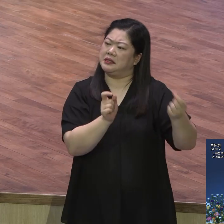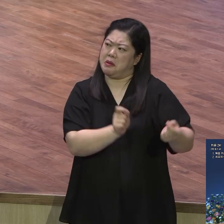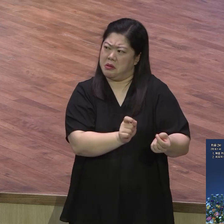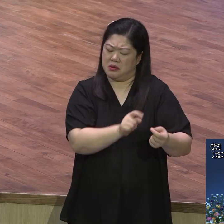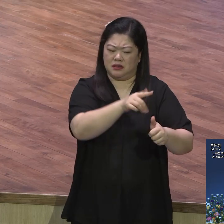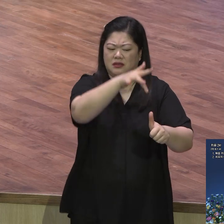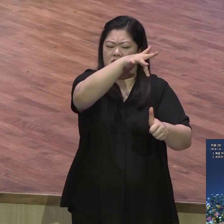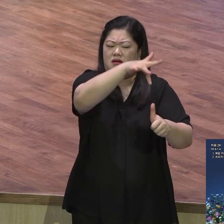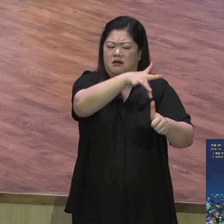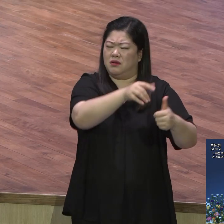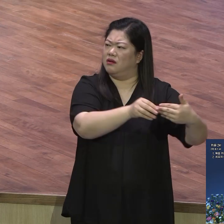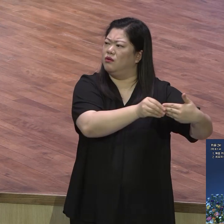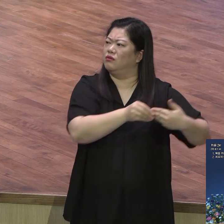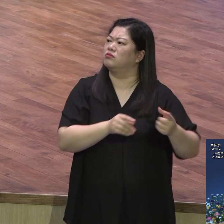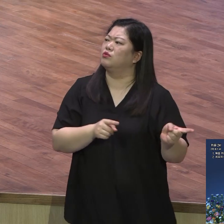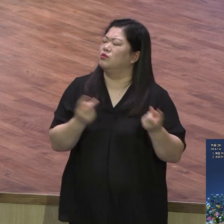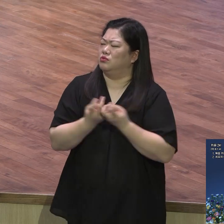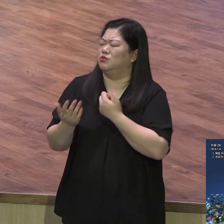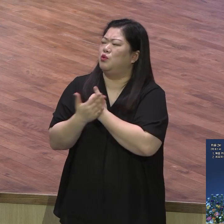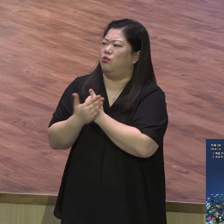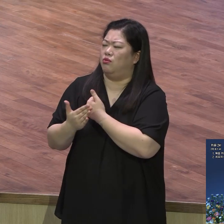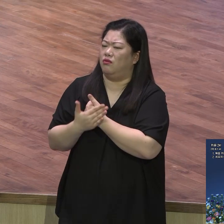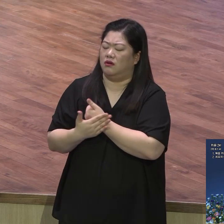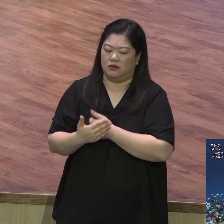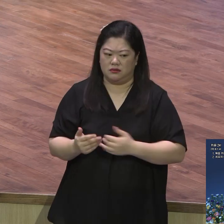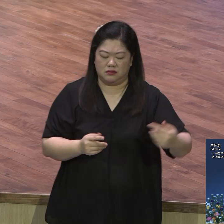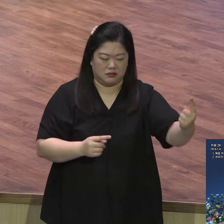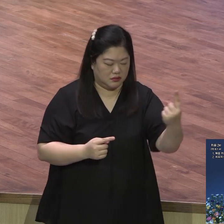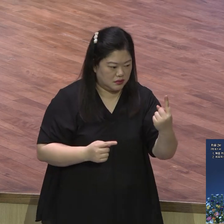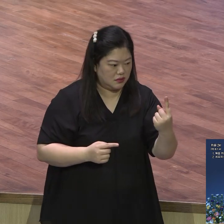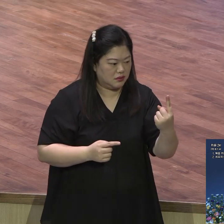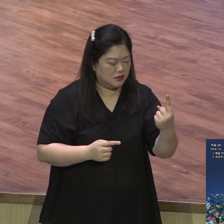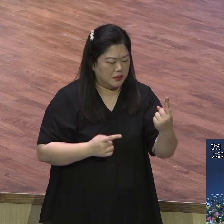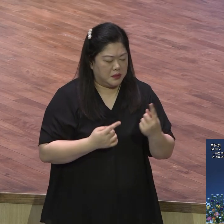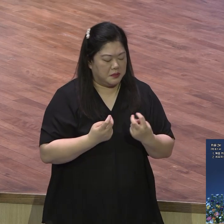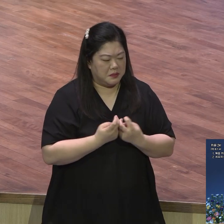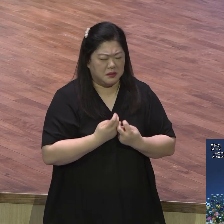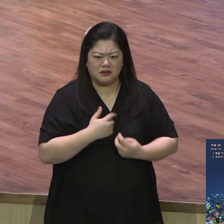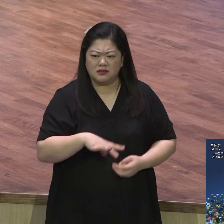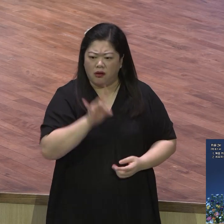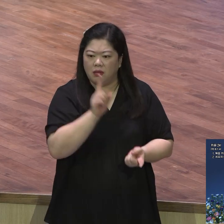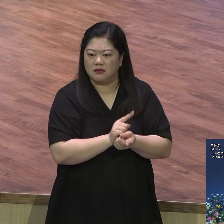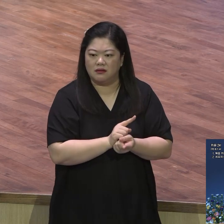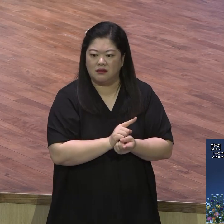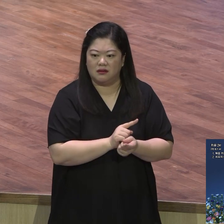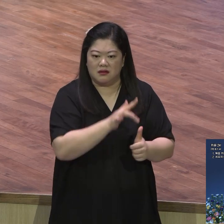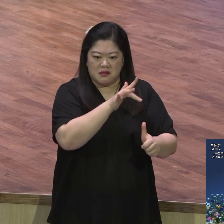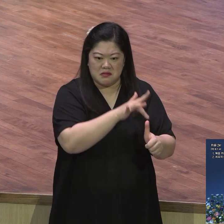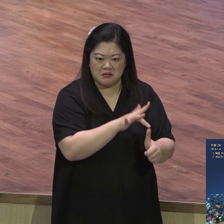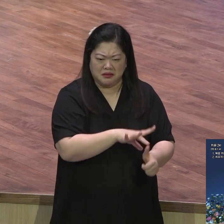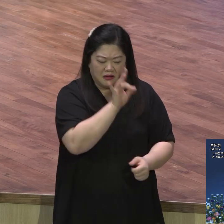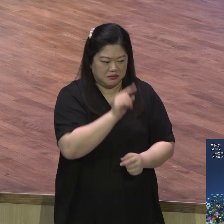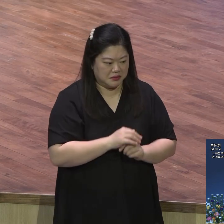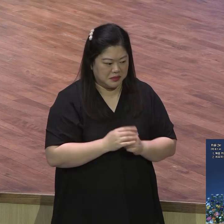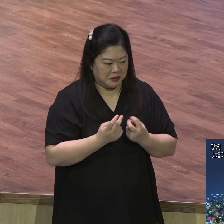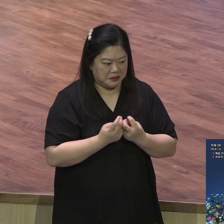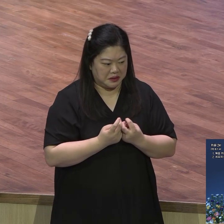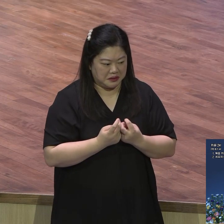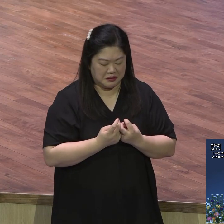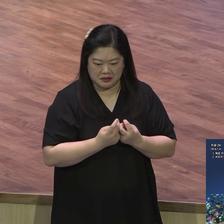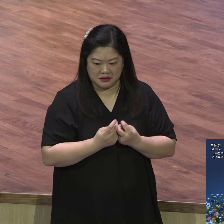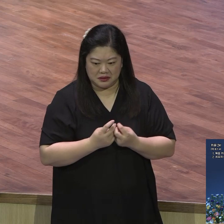생긴 처음이라 어떻게 하지 그래 또 교인들하고 둘을 앉아가지고 막 찬송을 막 불렸어요. 다른